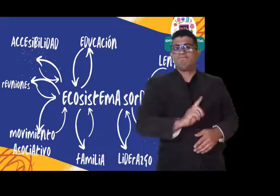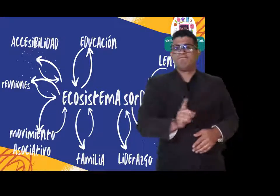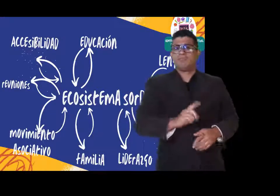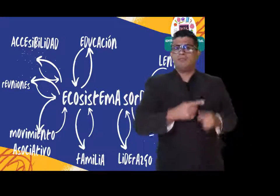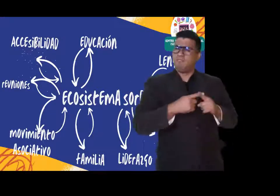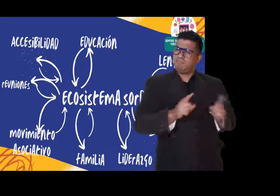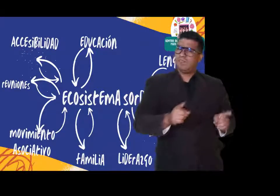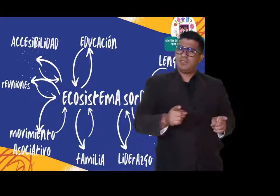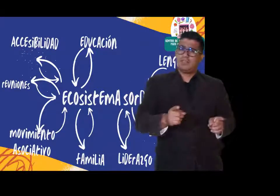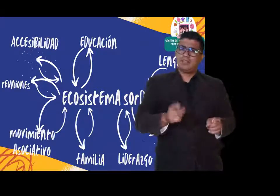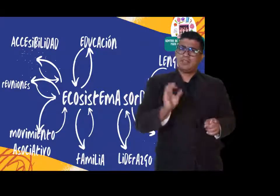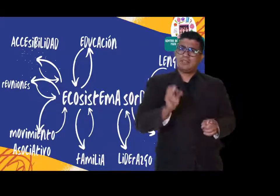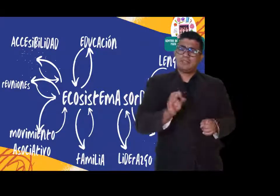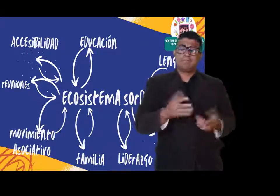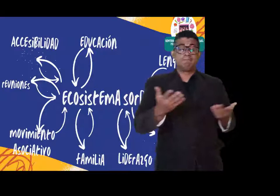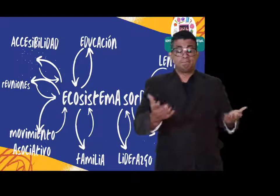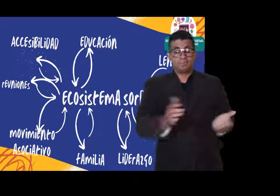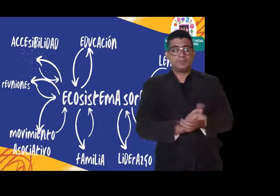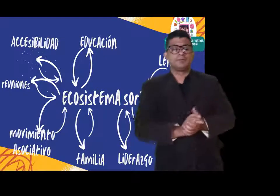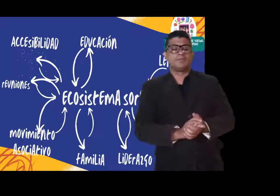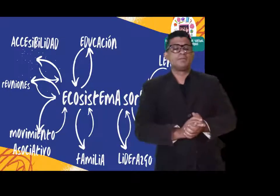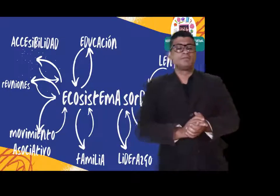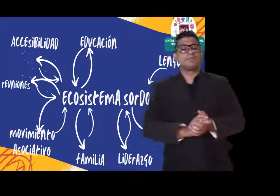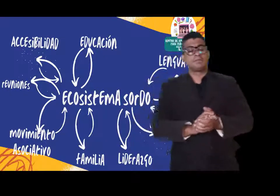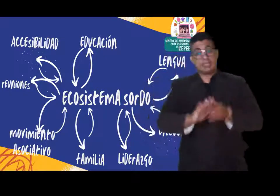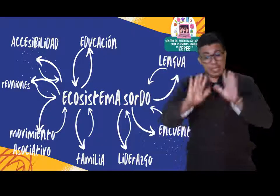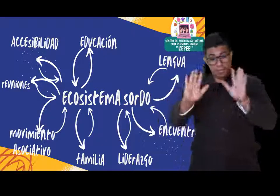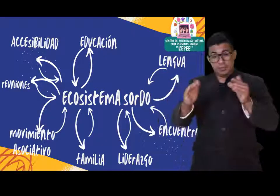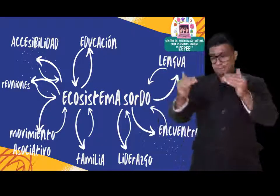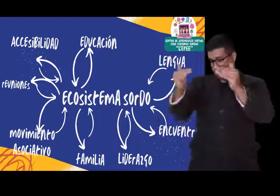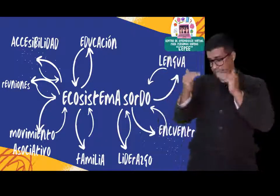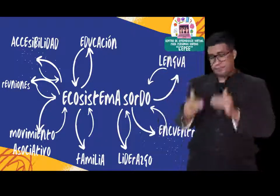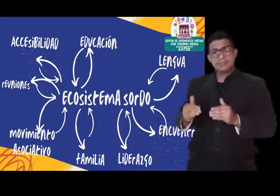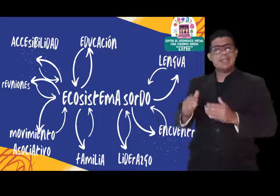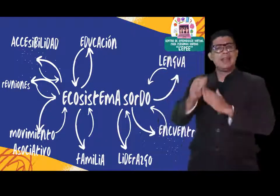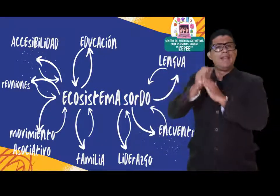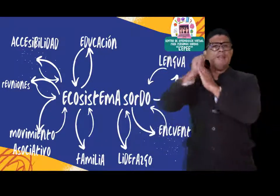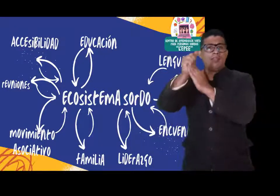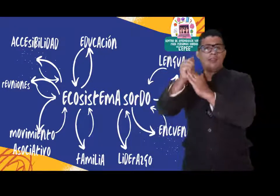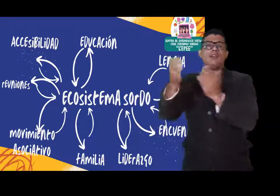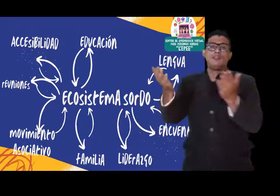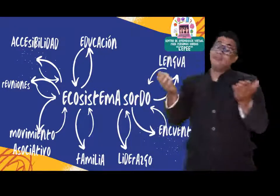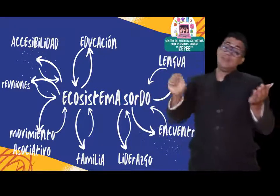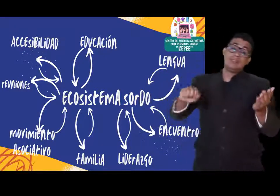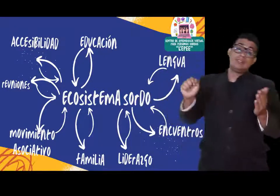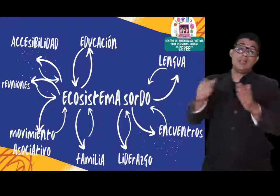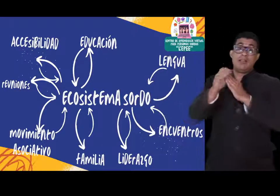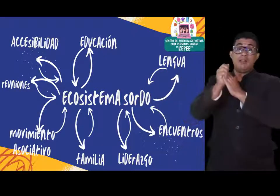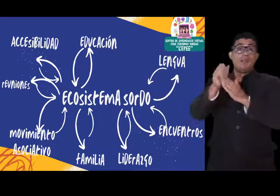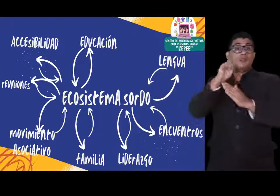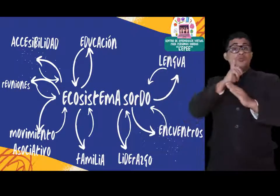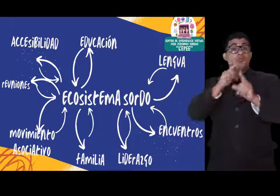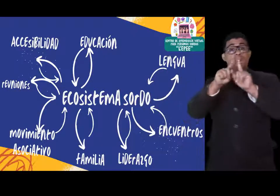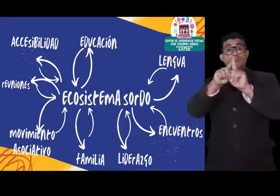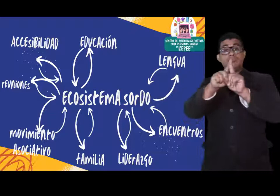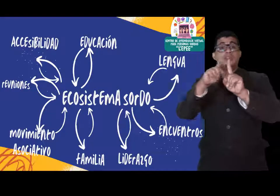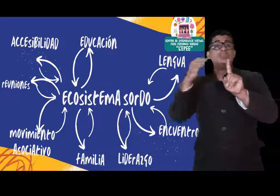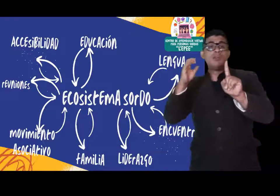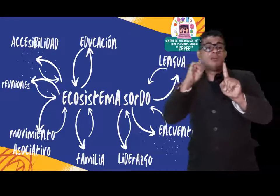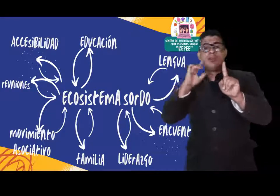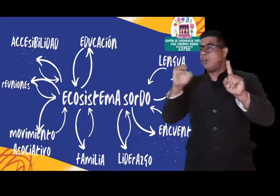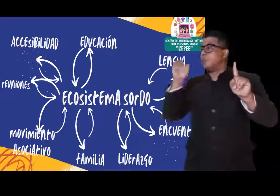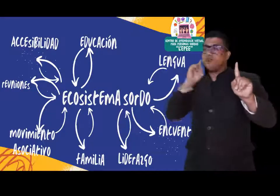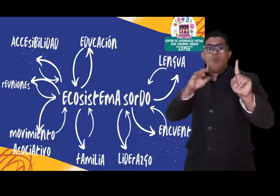a personas sordas en ese terminal o en esa terminal aérea sin conocerla, ella se acercará y